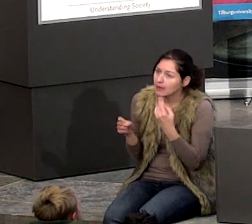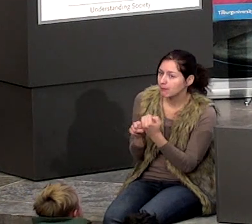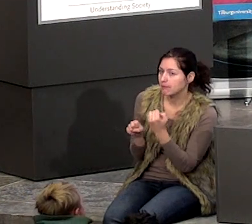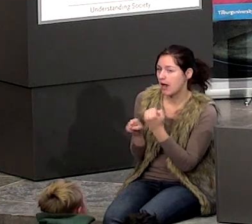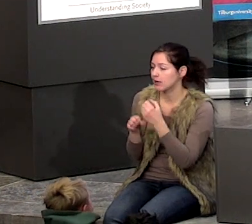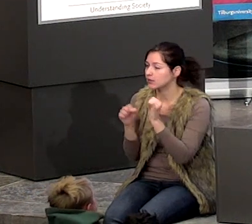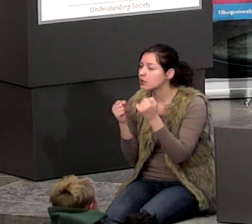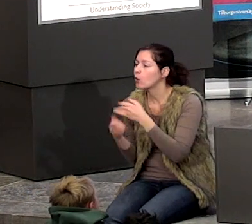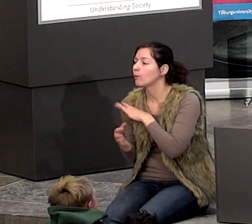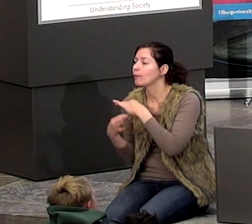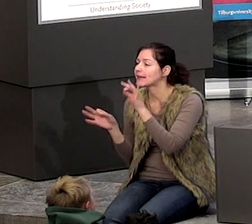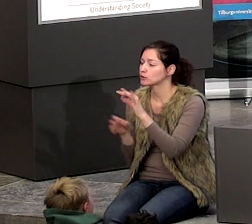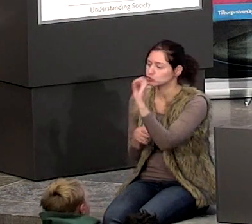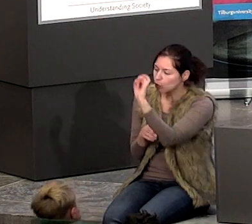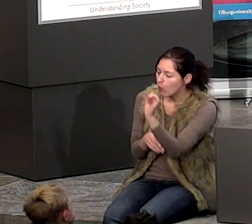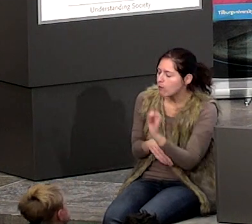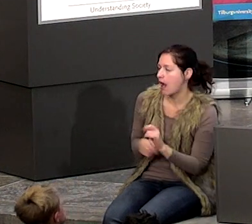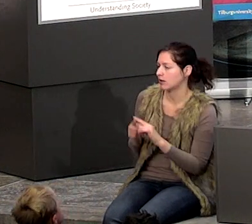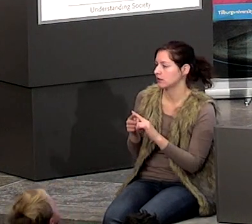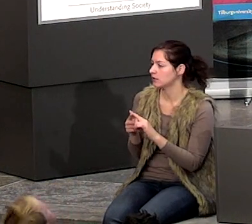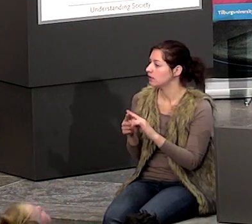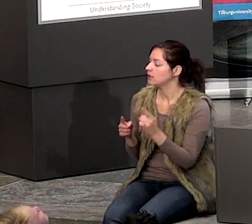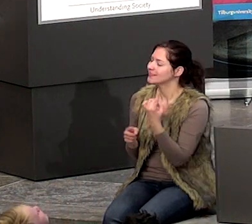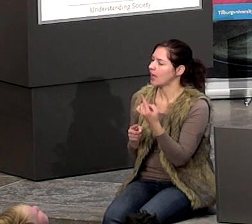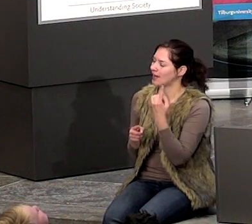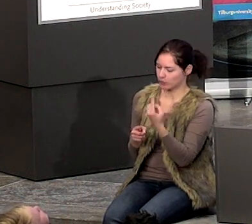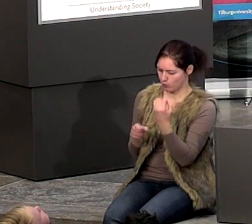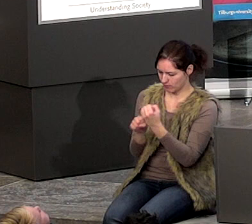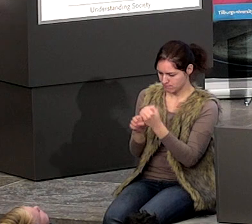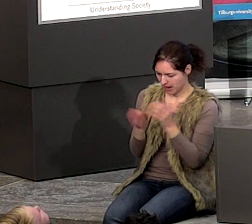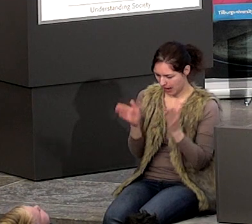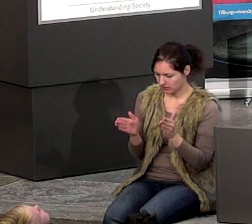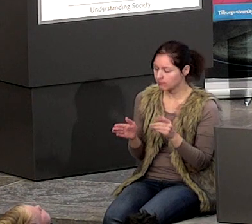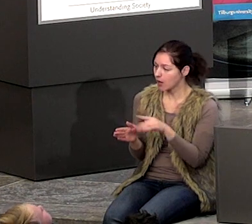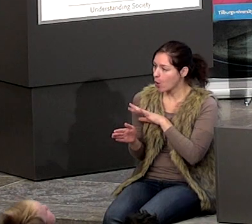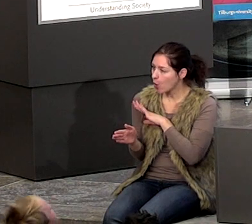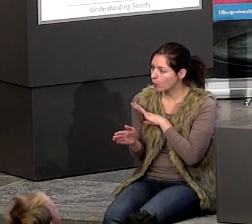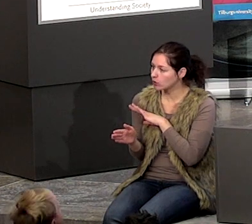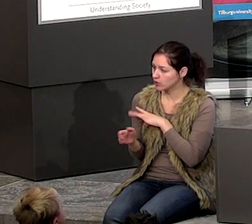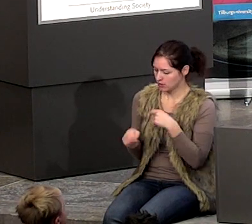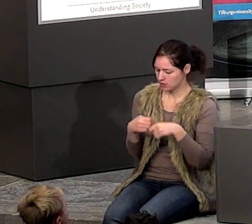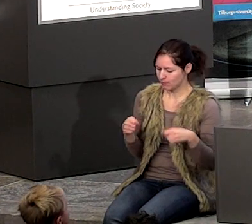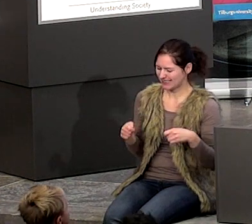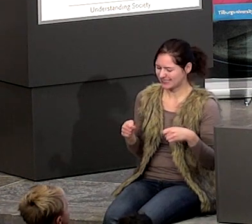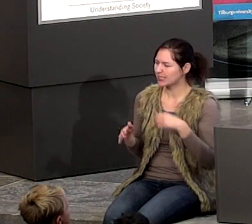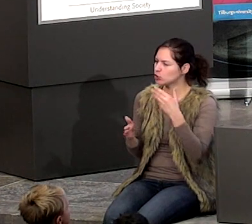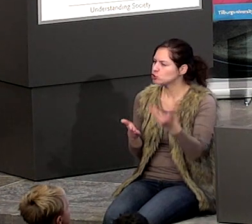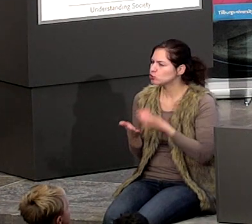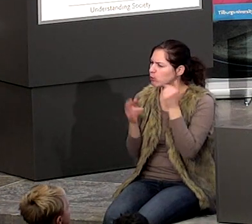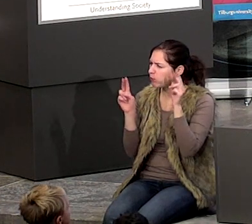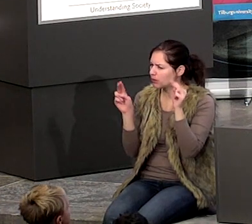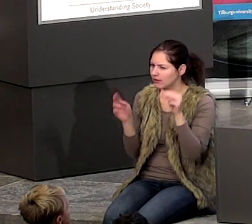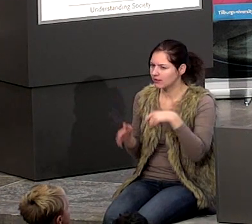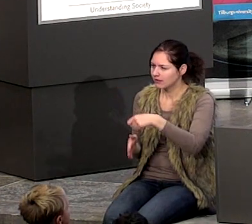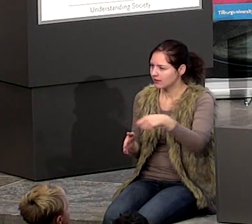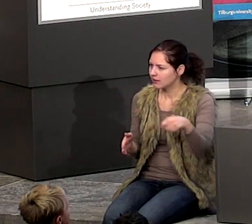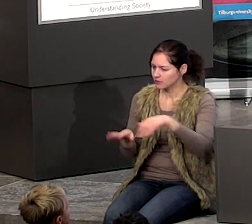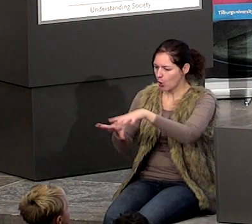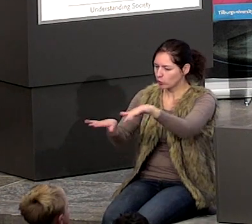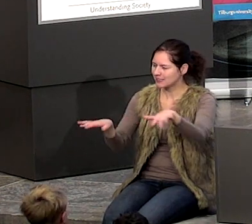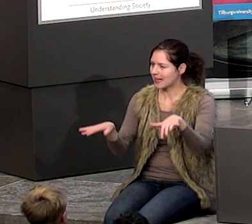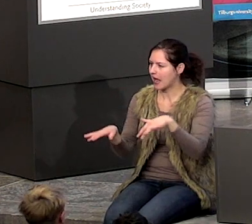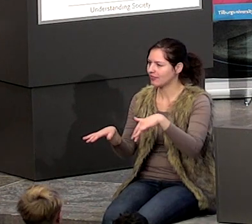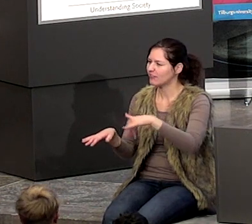beter schoonmaken of... Want het gaat niet alleen maar over het maken van dingen, maar het gaat bijvoorbeeld ook de plastic soep. Hè? Dat weten jullie allemaal wat dat is, dat plastic wat in de oceanen